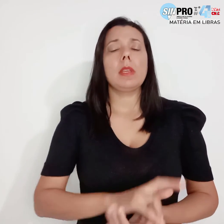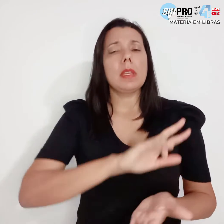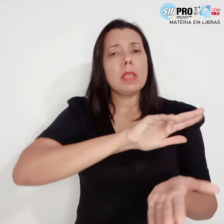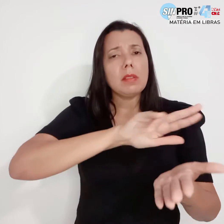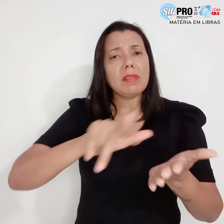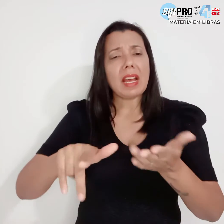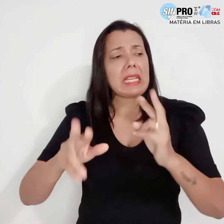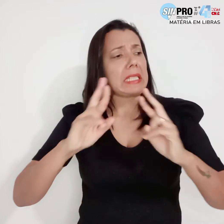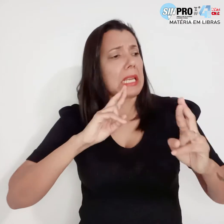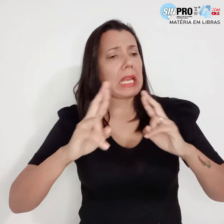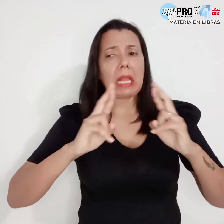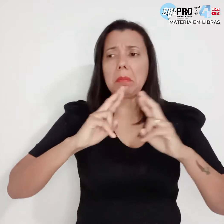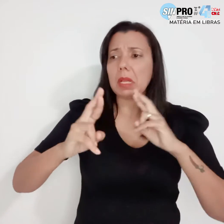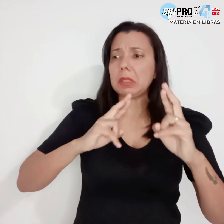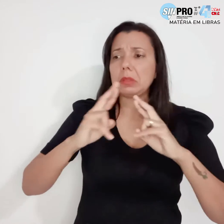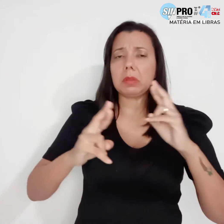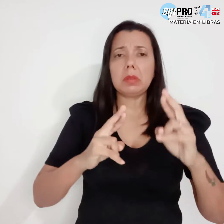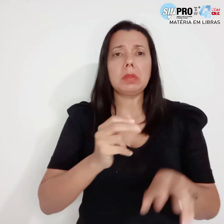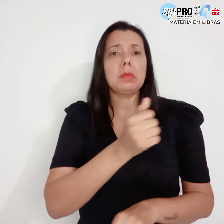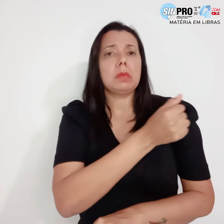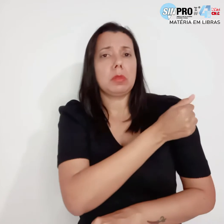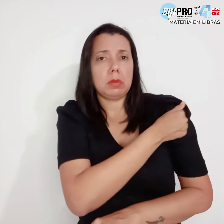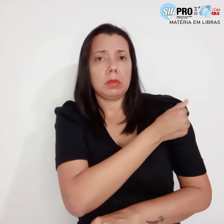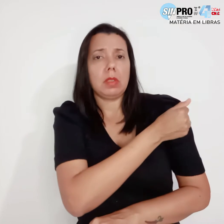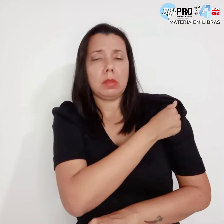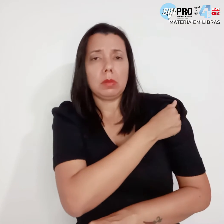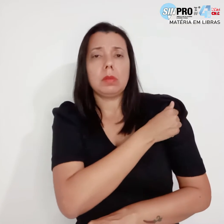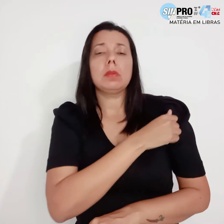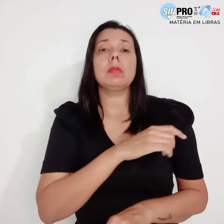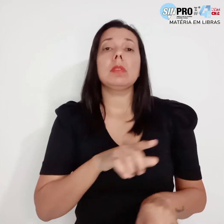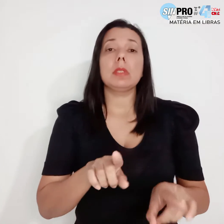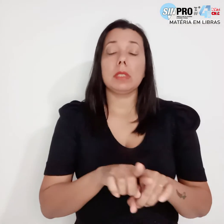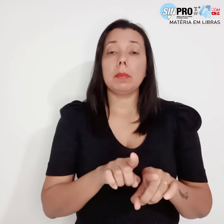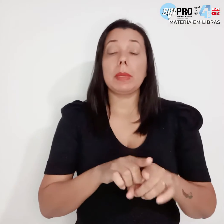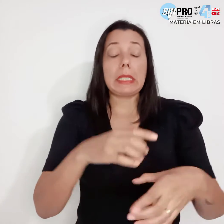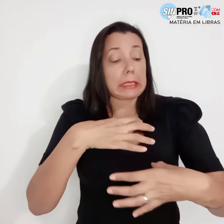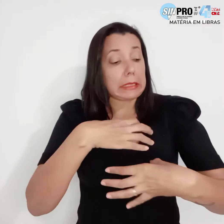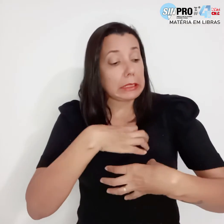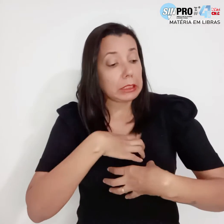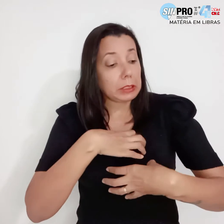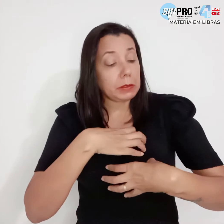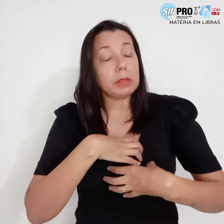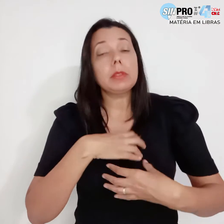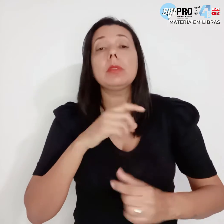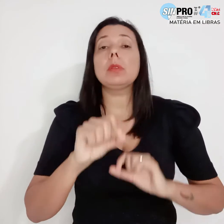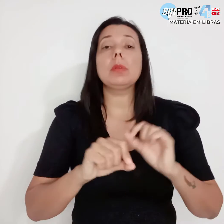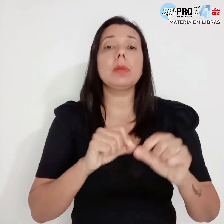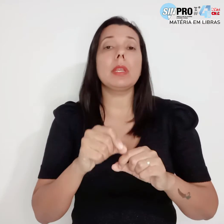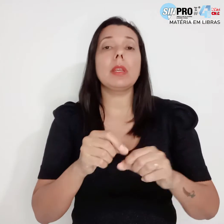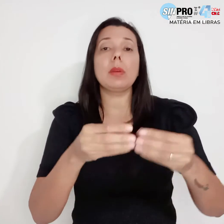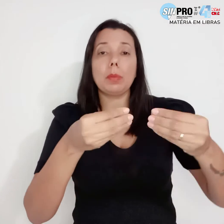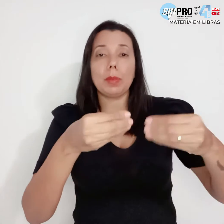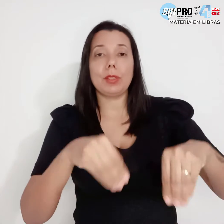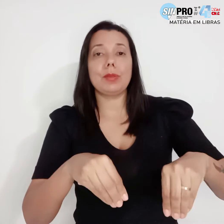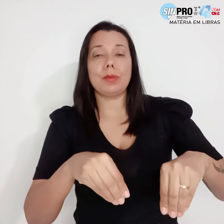de reclamações pelos estudantes e candidatos que sentiram na pele o descaso diante do